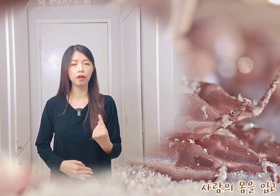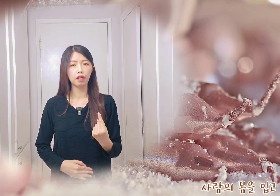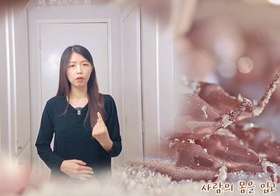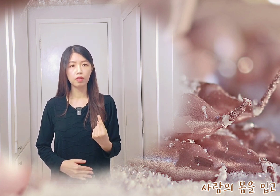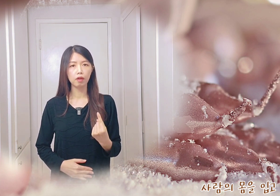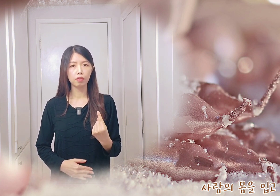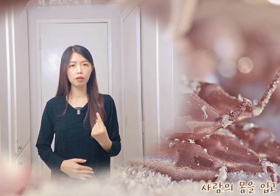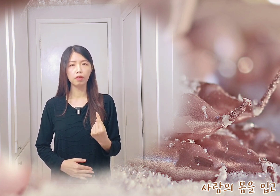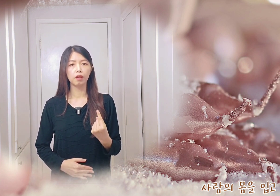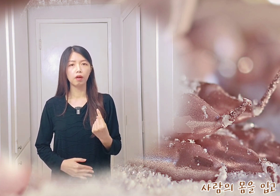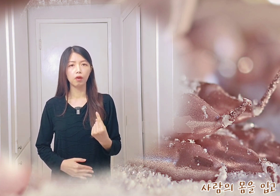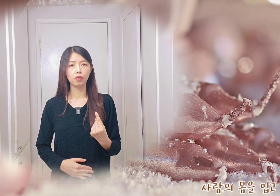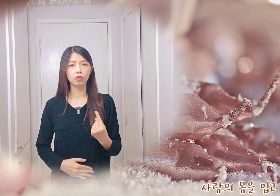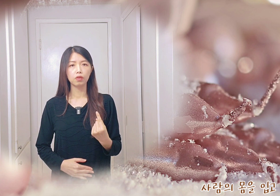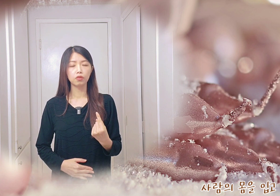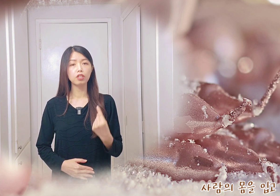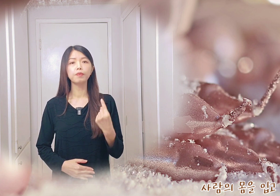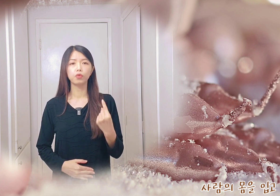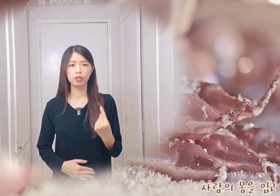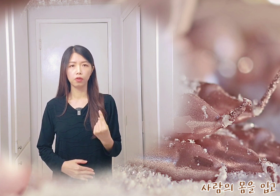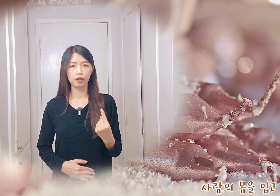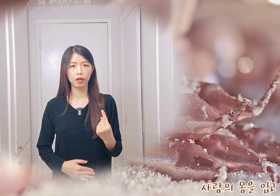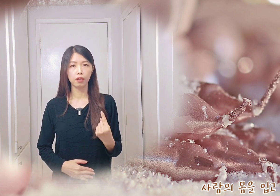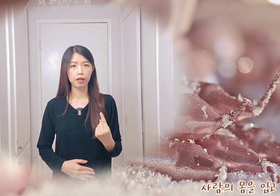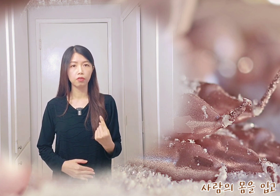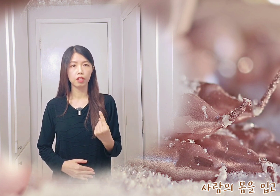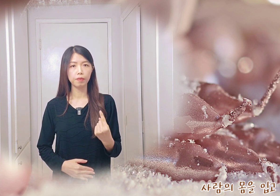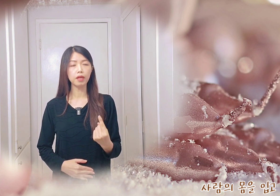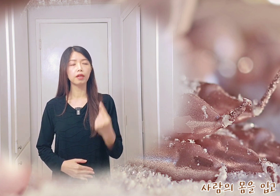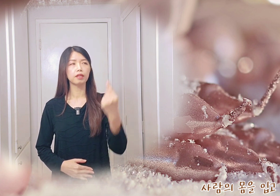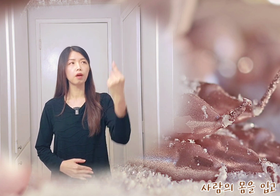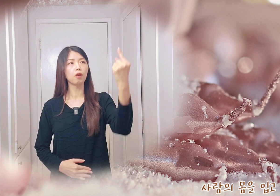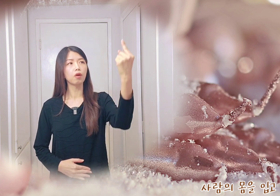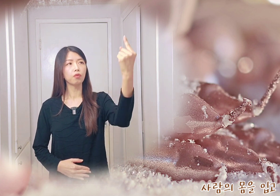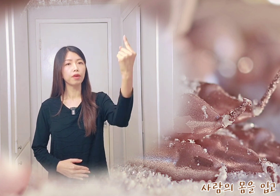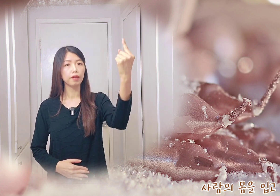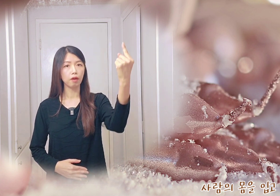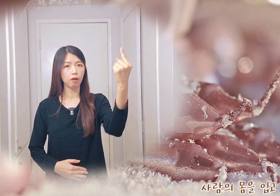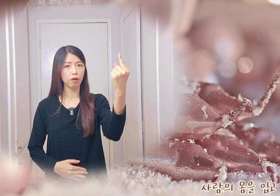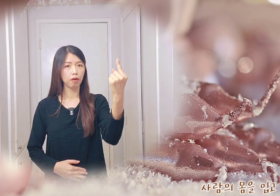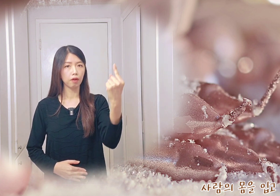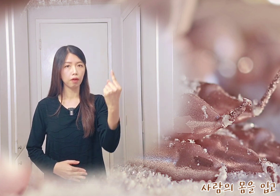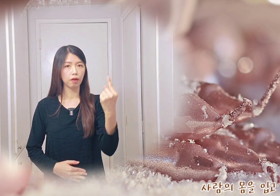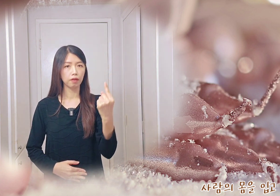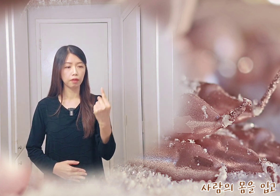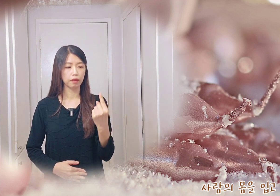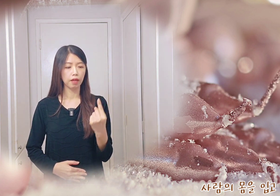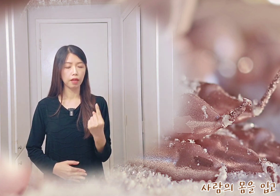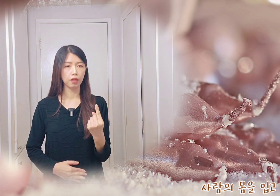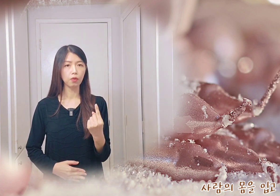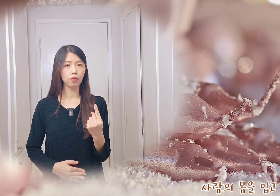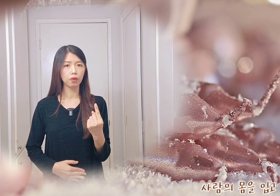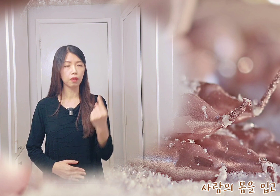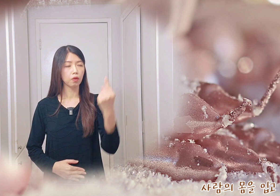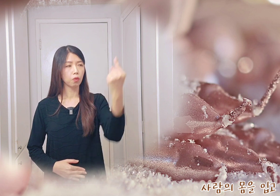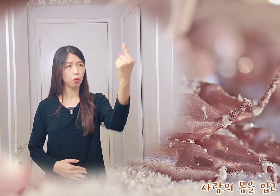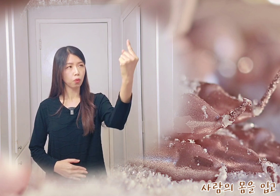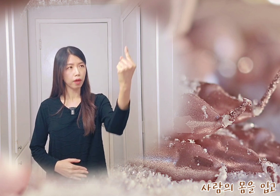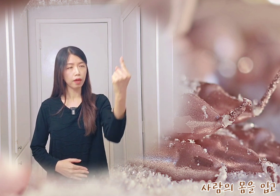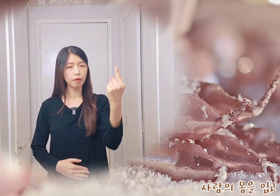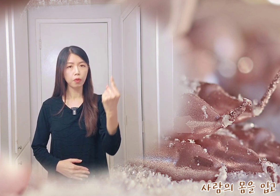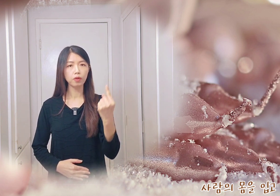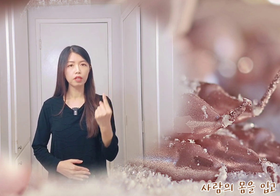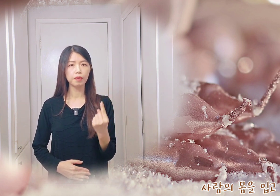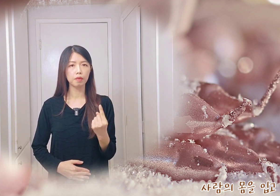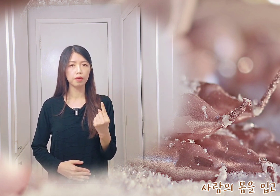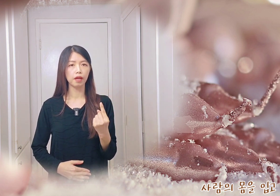오다인데요. 여기서는 주님이 오시는 거잖아요. 예수님이. 그래서 위에서 나에게로